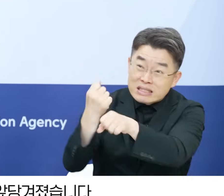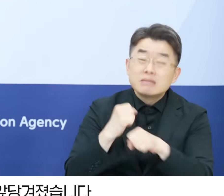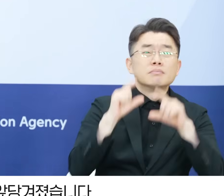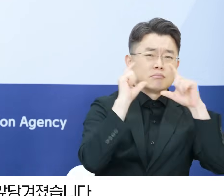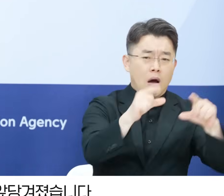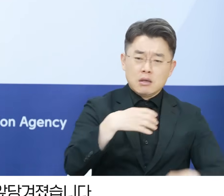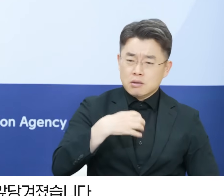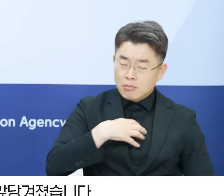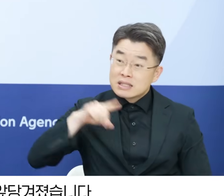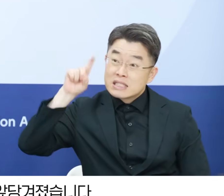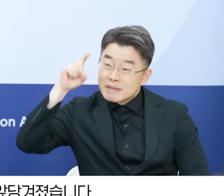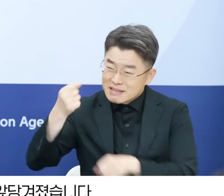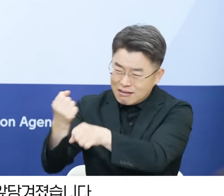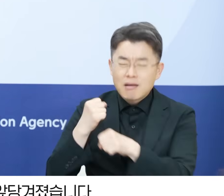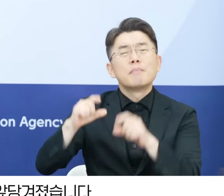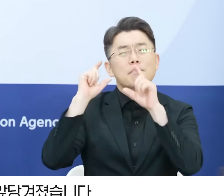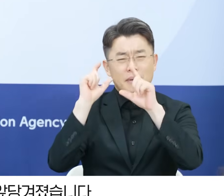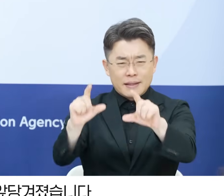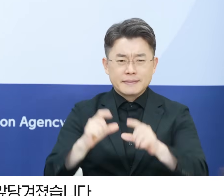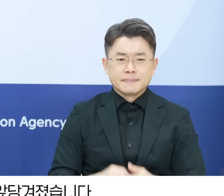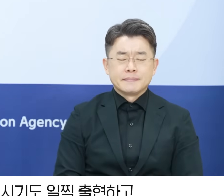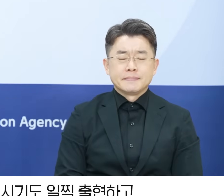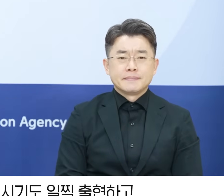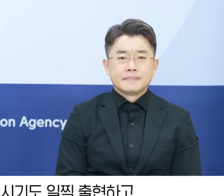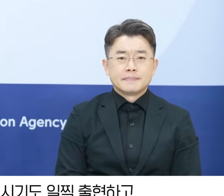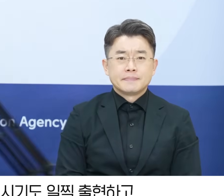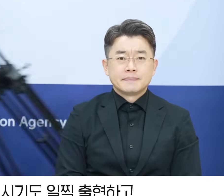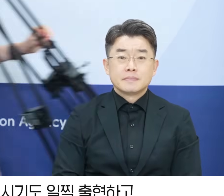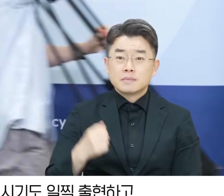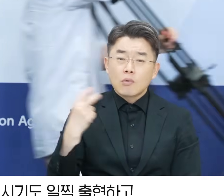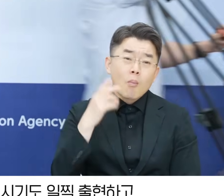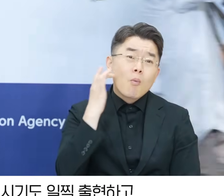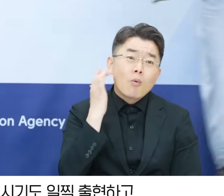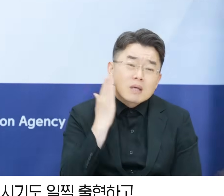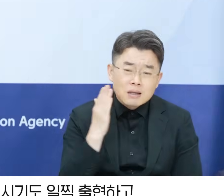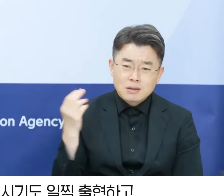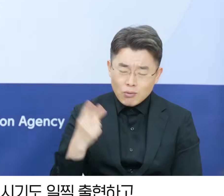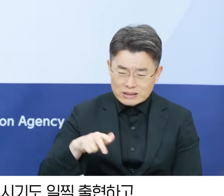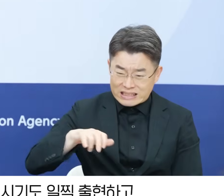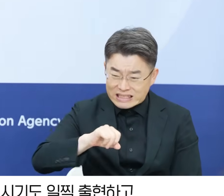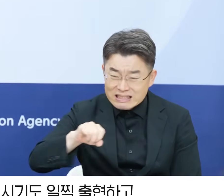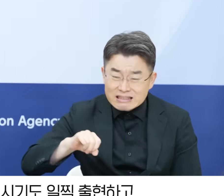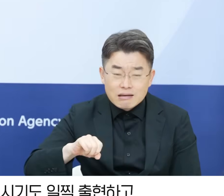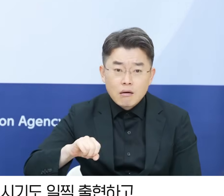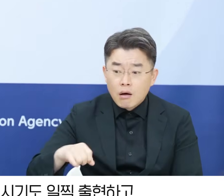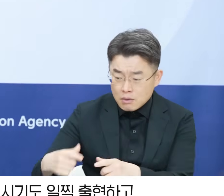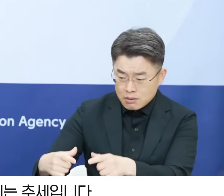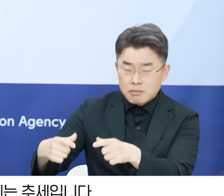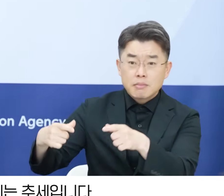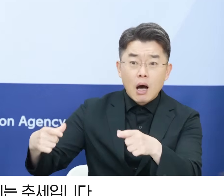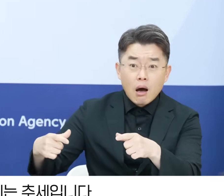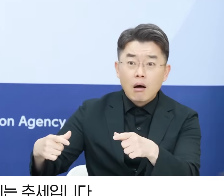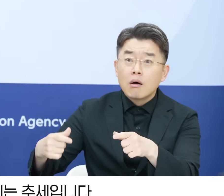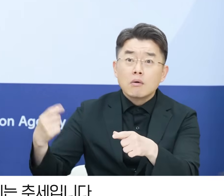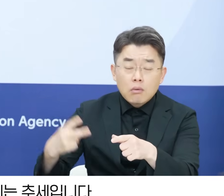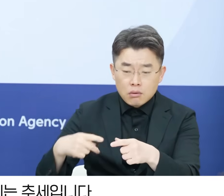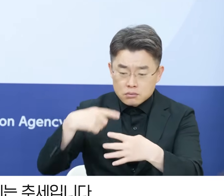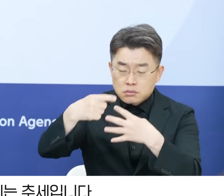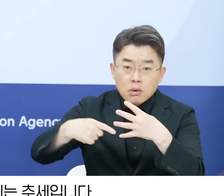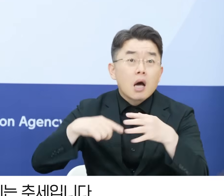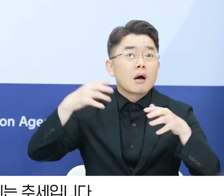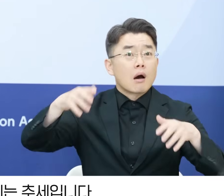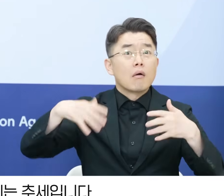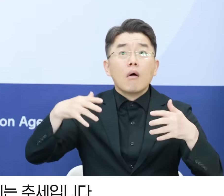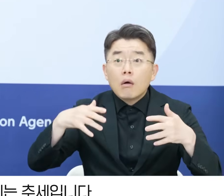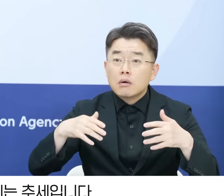경보는 11일가량 앞당겨졌습니다. 또한 모기와 진드기 활동 시기도 일찍 출현하고 또 늦가을까지